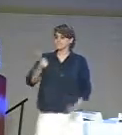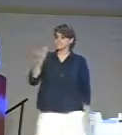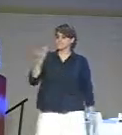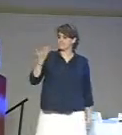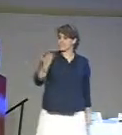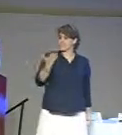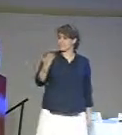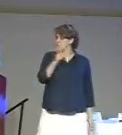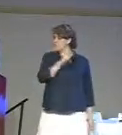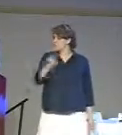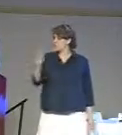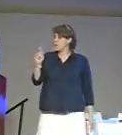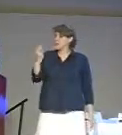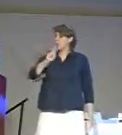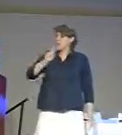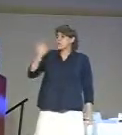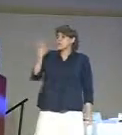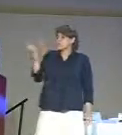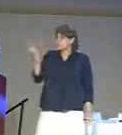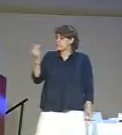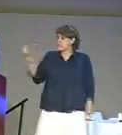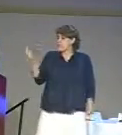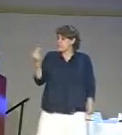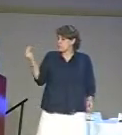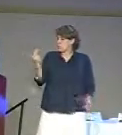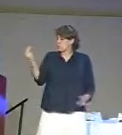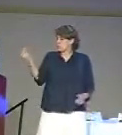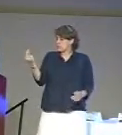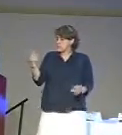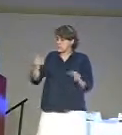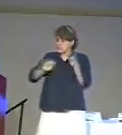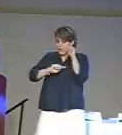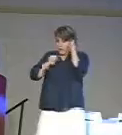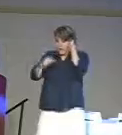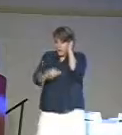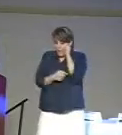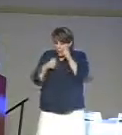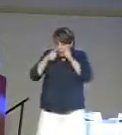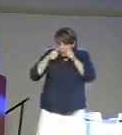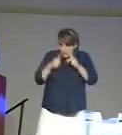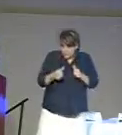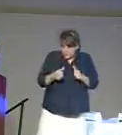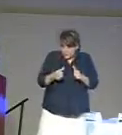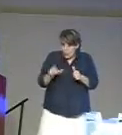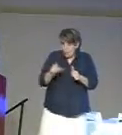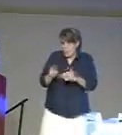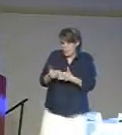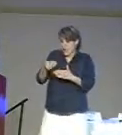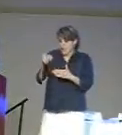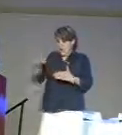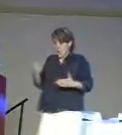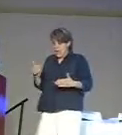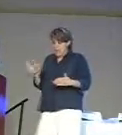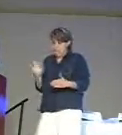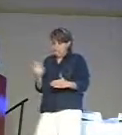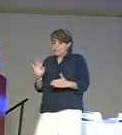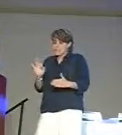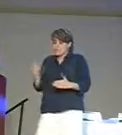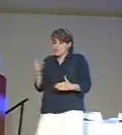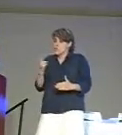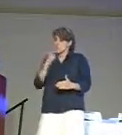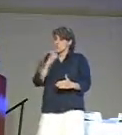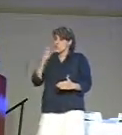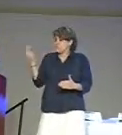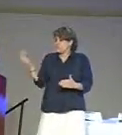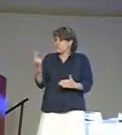con emergencia obstétrica y el trabajo de parto pretérmino, la amenaza del trabajo de parto pretérmino, es una